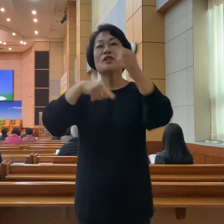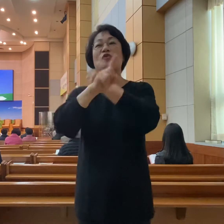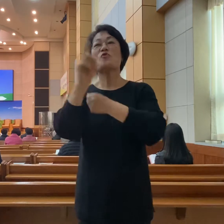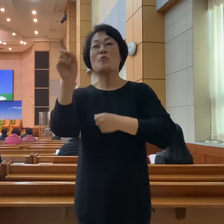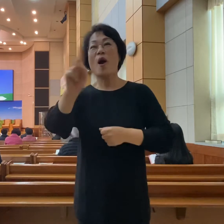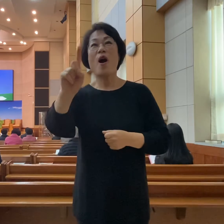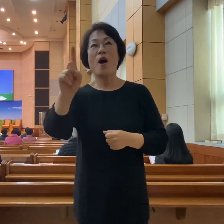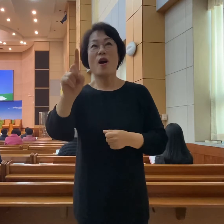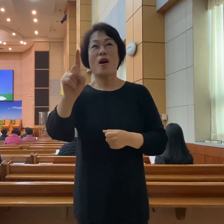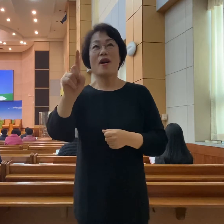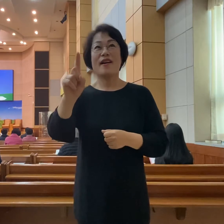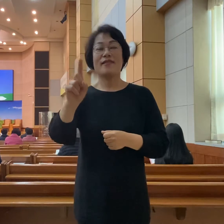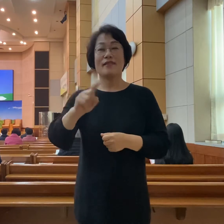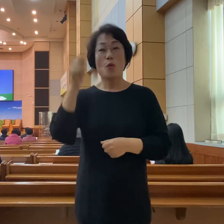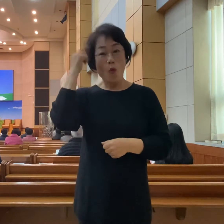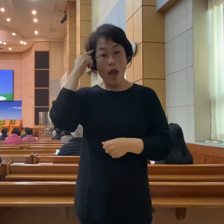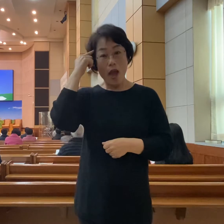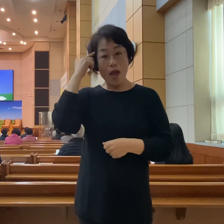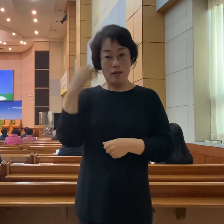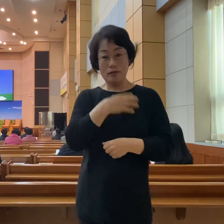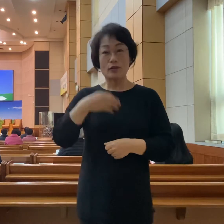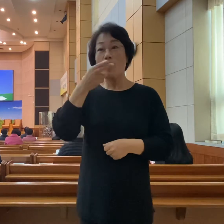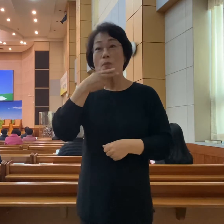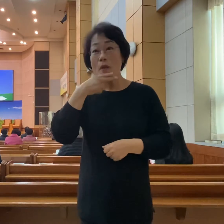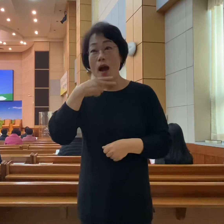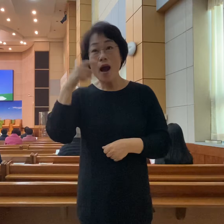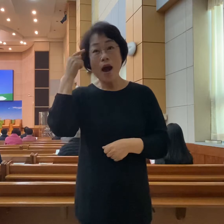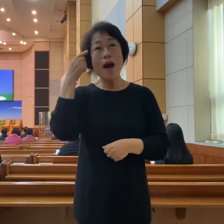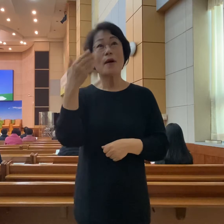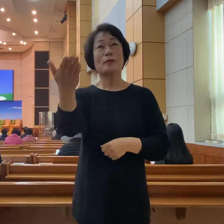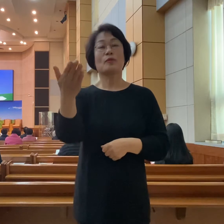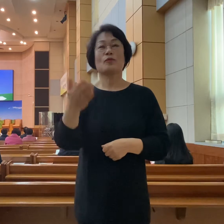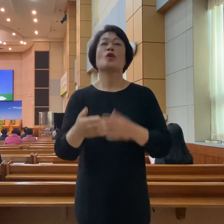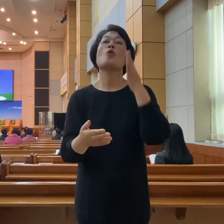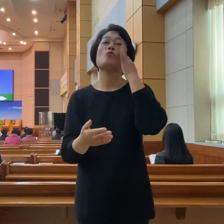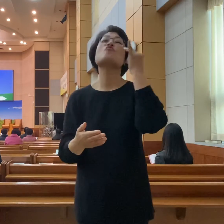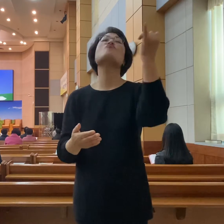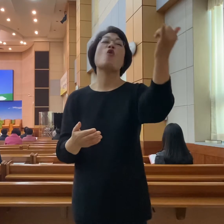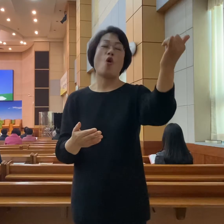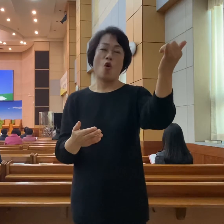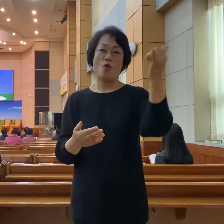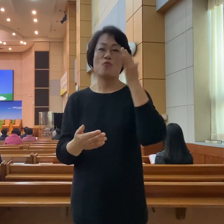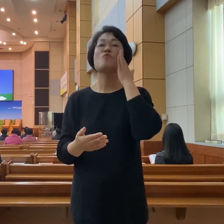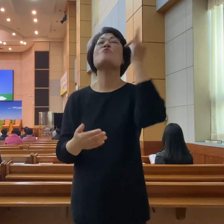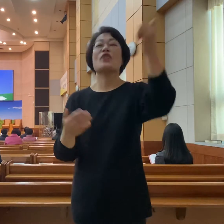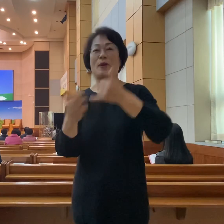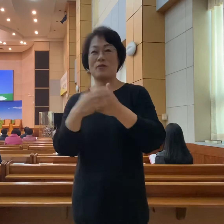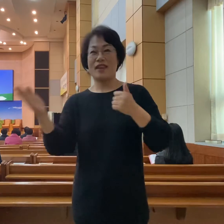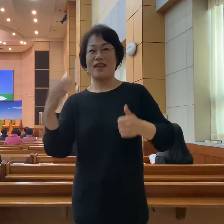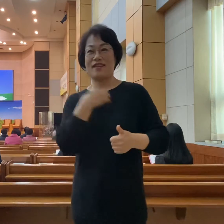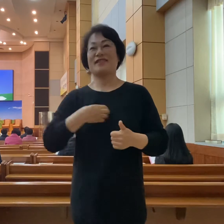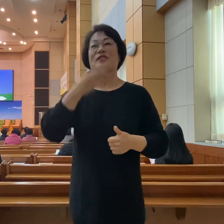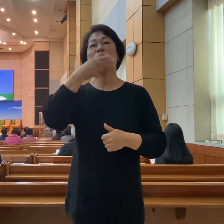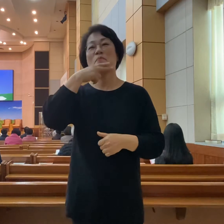안 해요. 왜 걱정을 안 합니까? 부모가 있으니까 걱정을 안 해요.